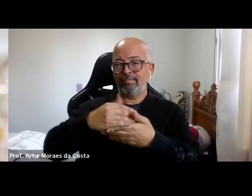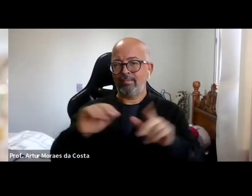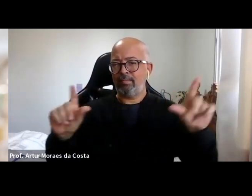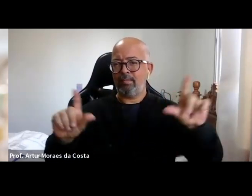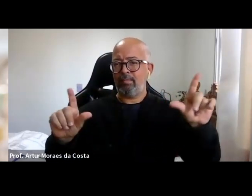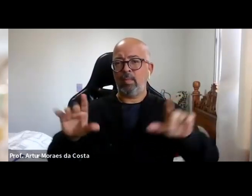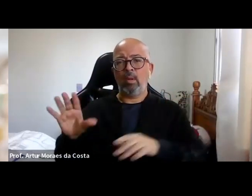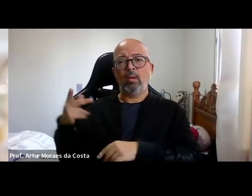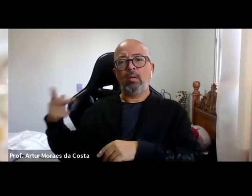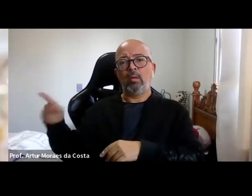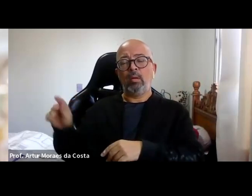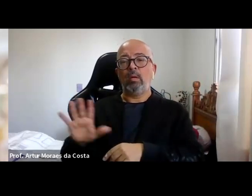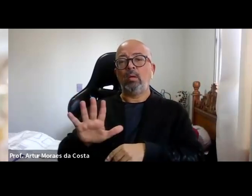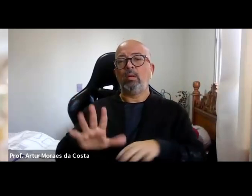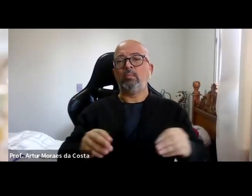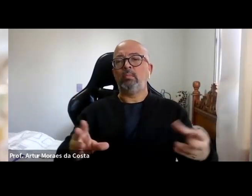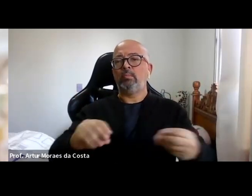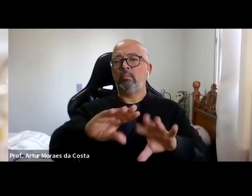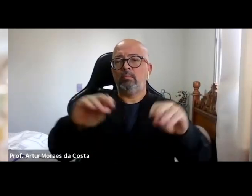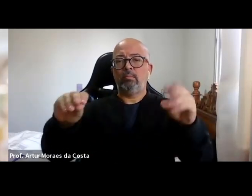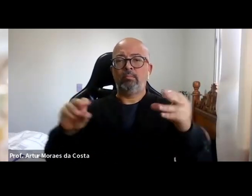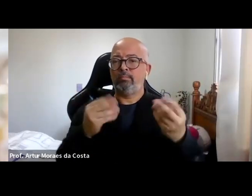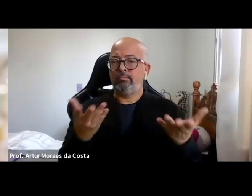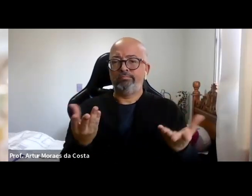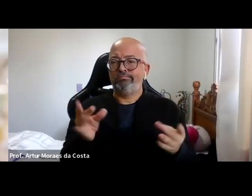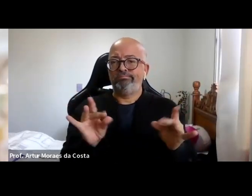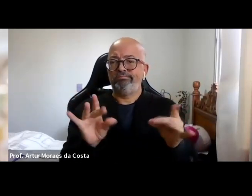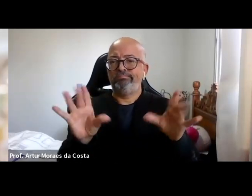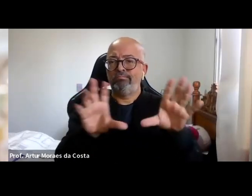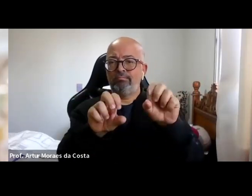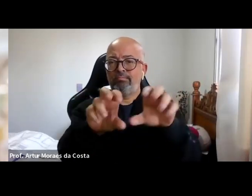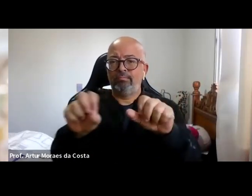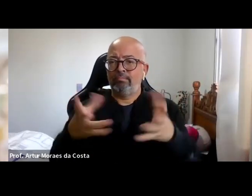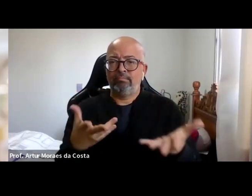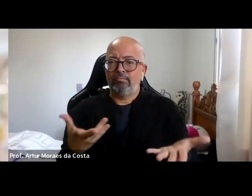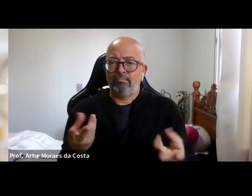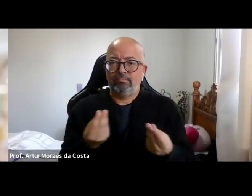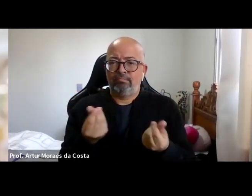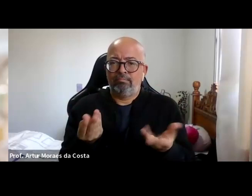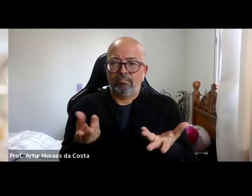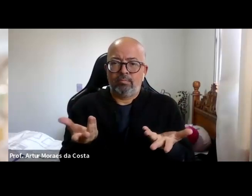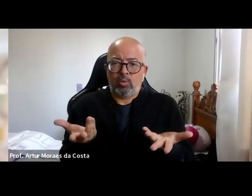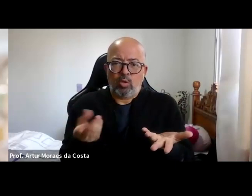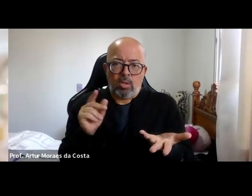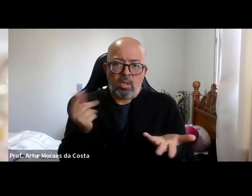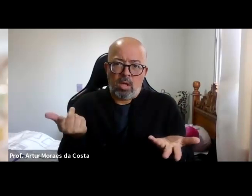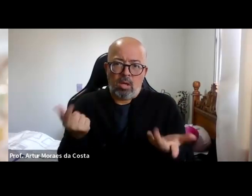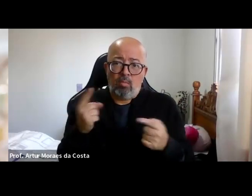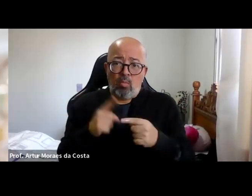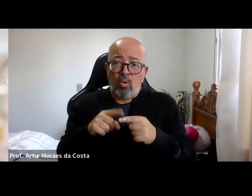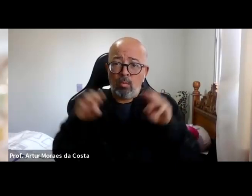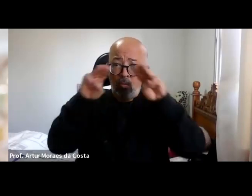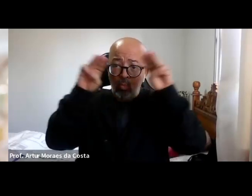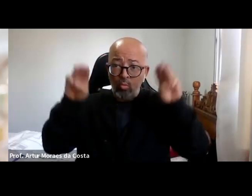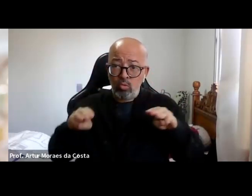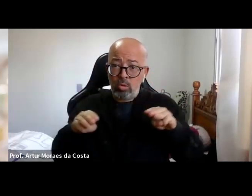puedo tocar las cosas algunos museos tienen réplicas de las cosas y es interesante poder contar con esas